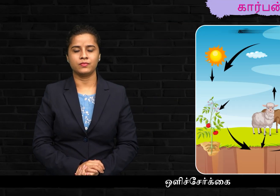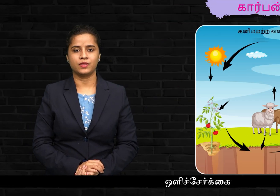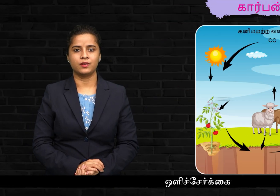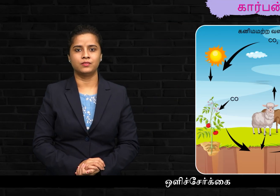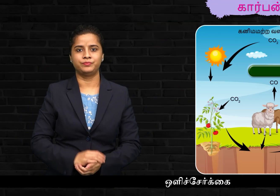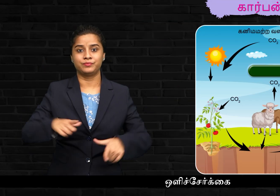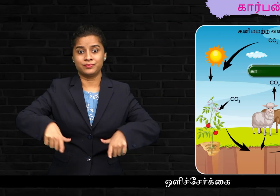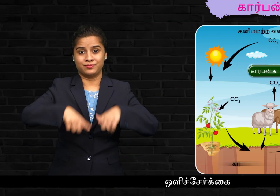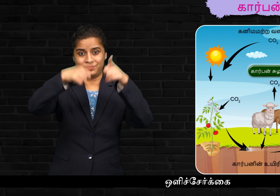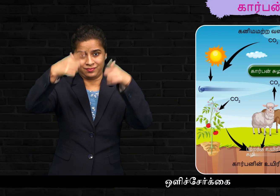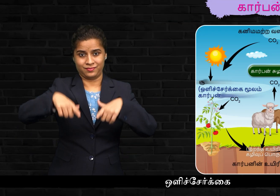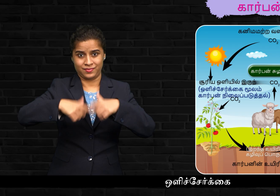ஒளிச்சேர்க்கை.